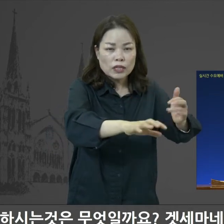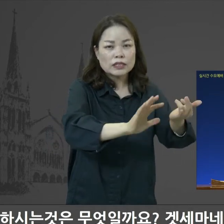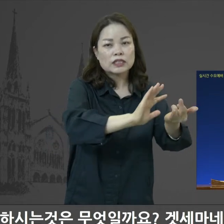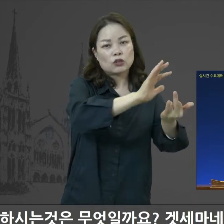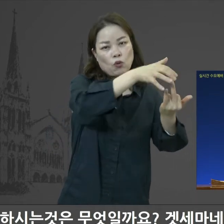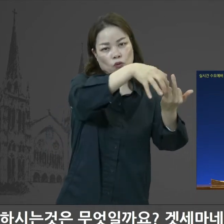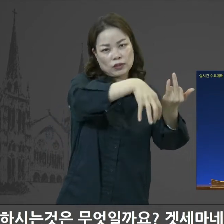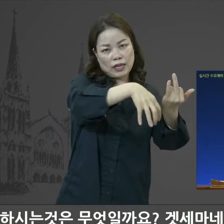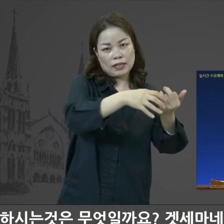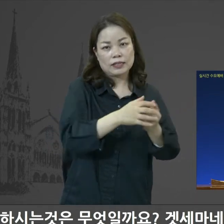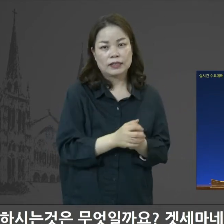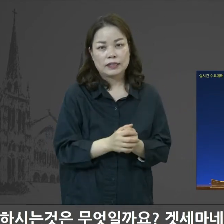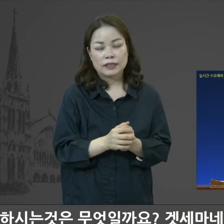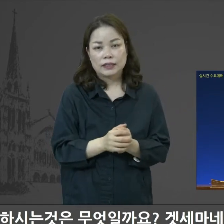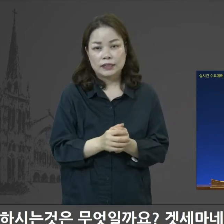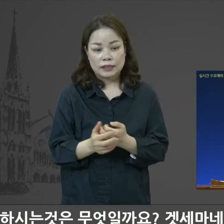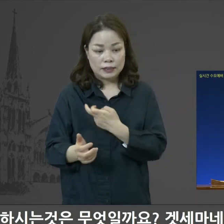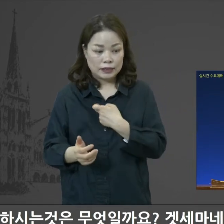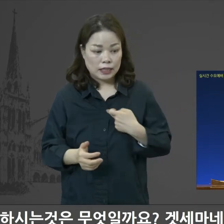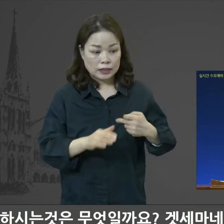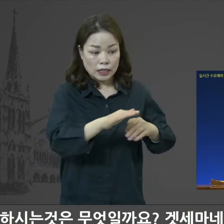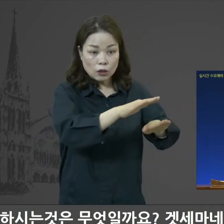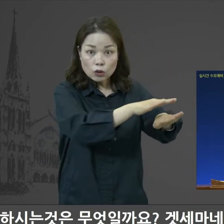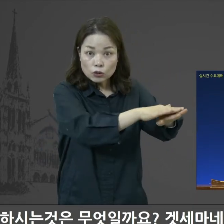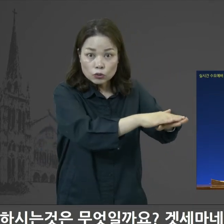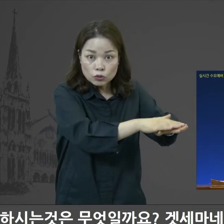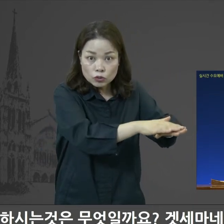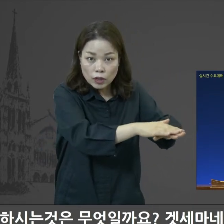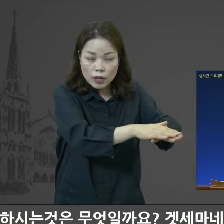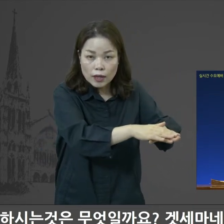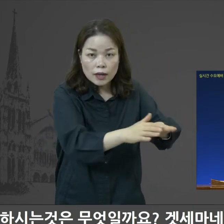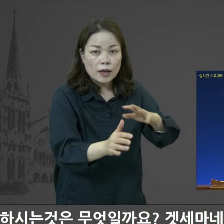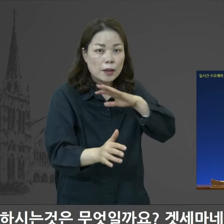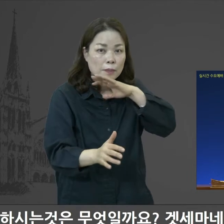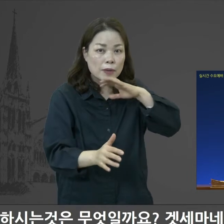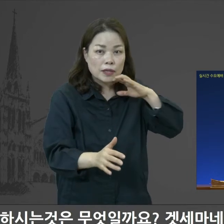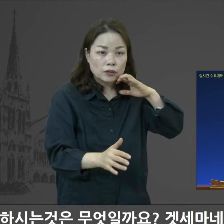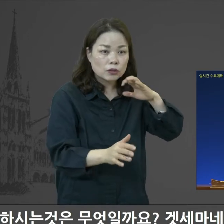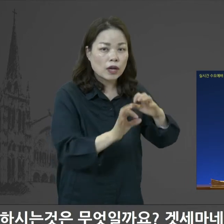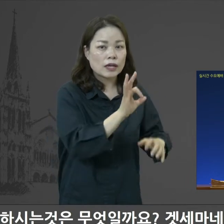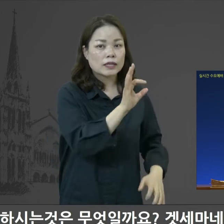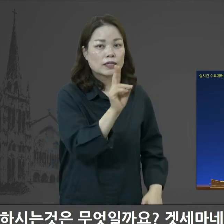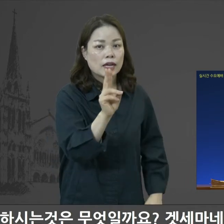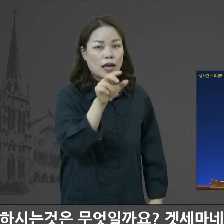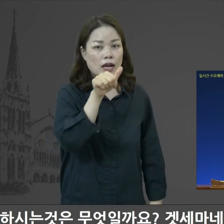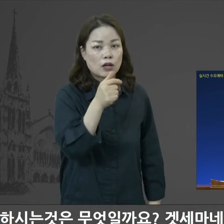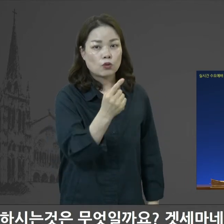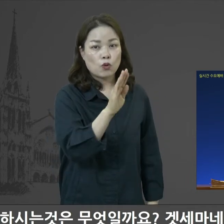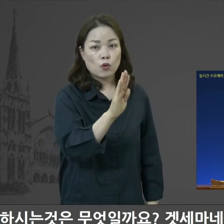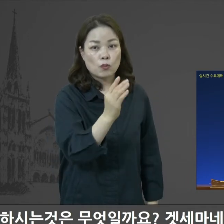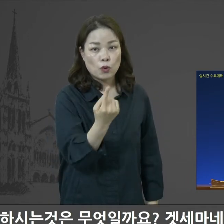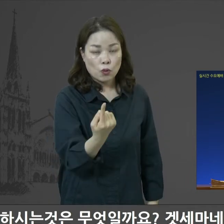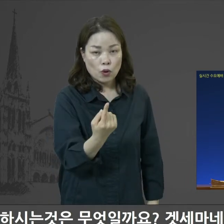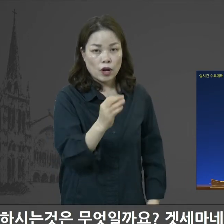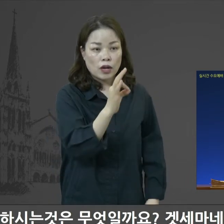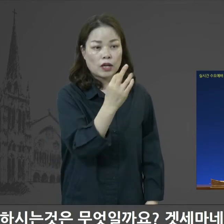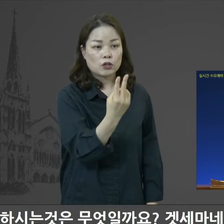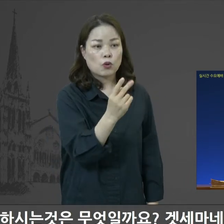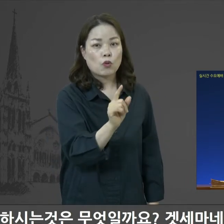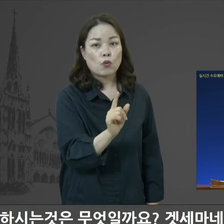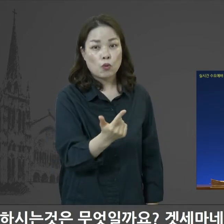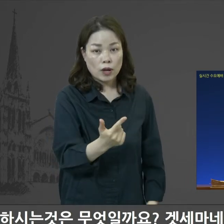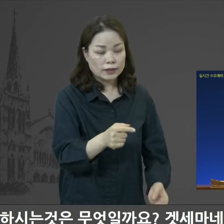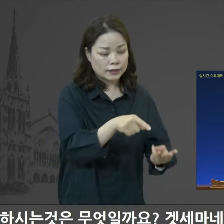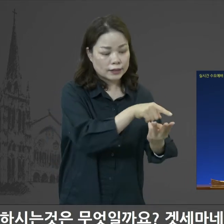같습니다. 제자들을 거기에 두신 후에 베드로와 야고보와 요한, 이 세 사람을 데리고 동산을